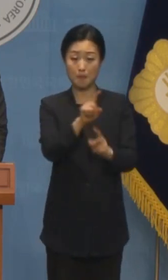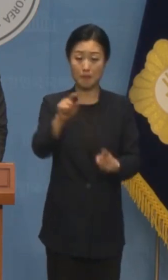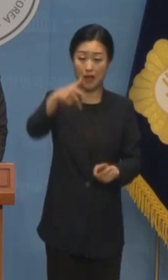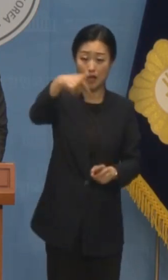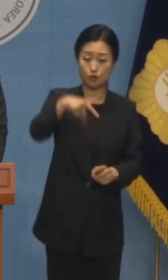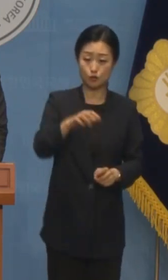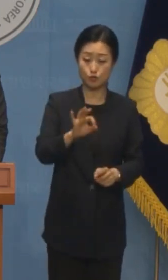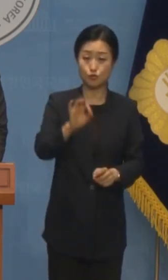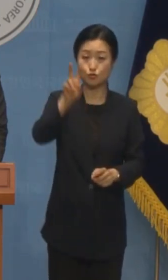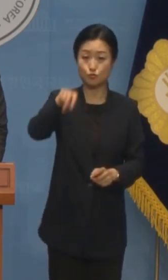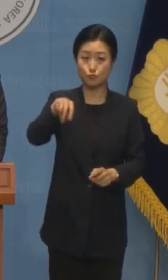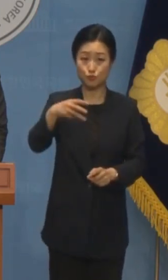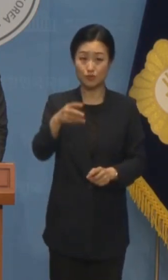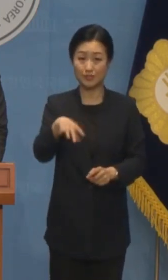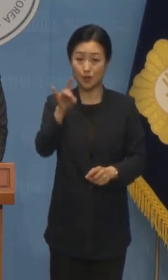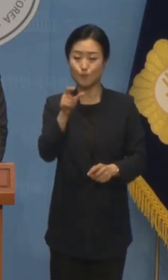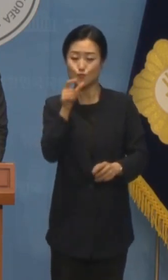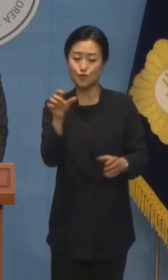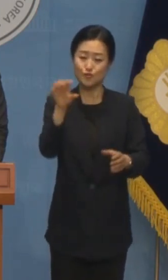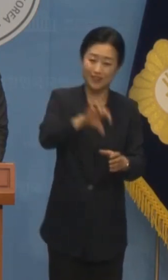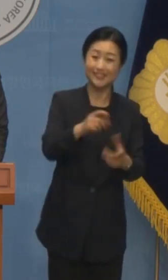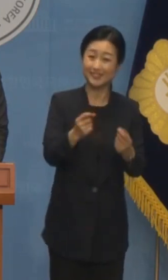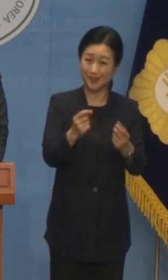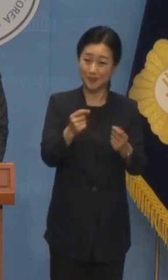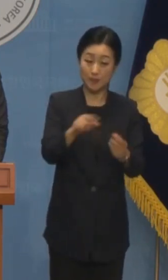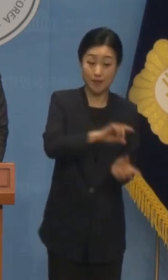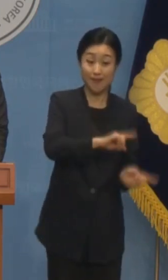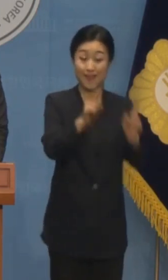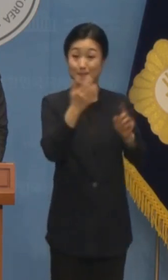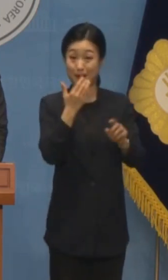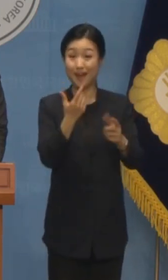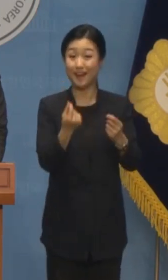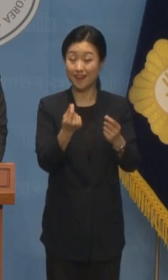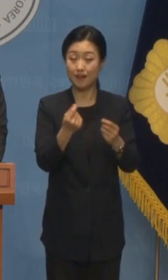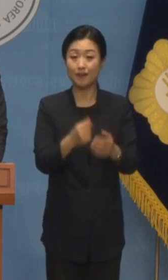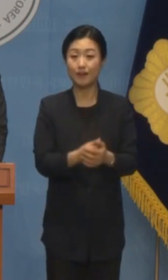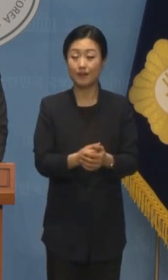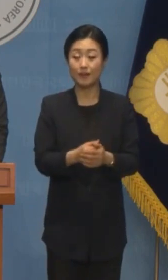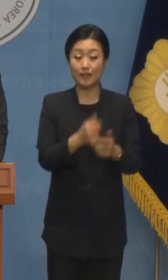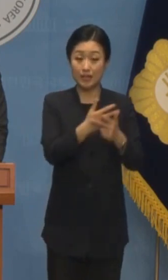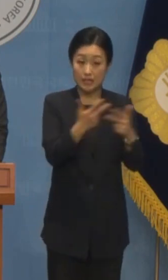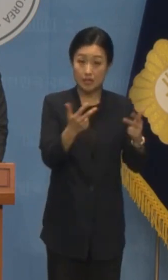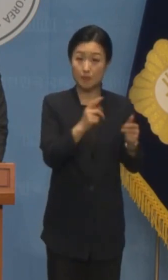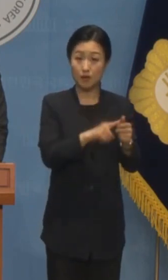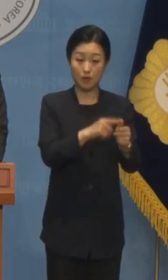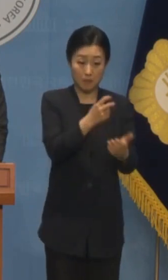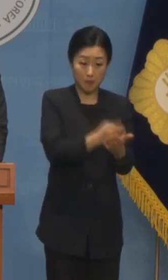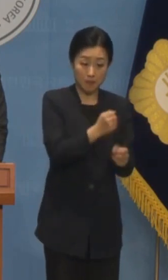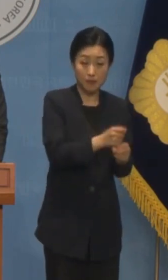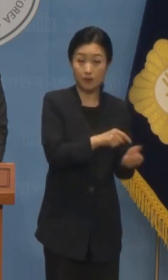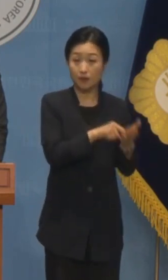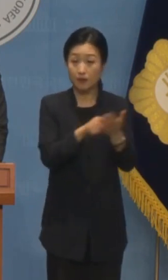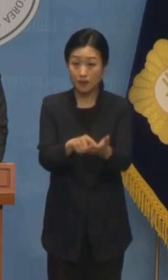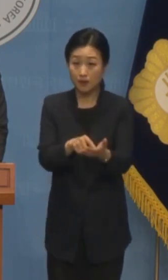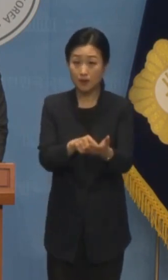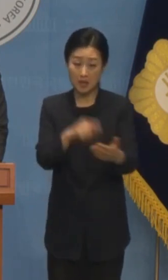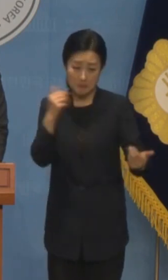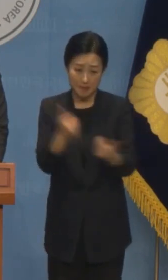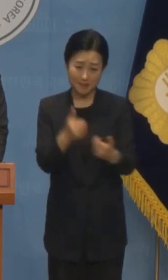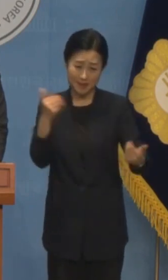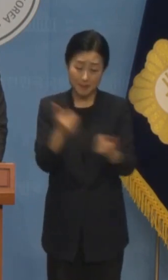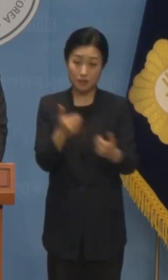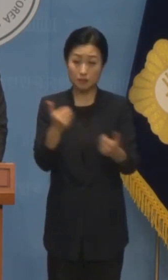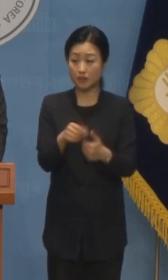물입니다 국민의 힘에 묻습니다 이재명 전대표 반대 더불어민 더불어민주당 반대를